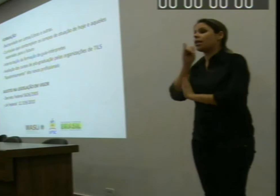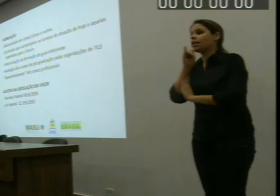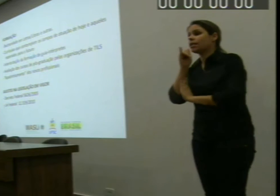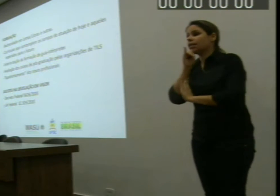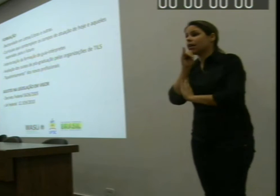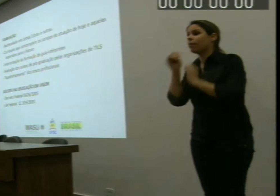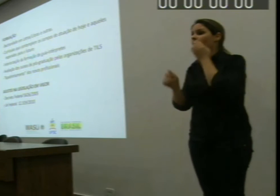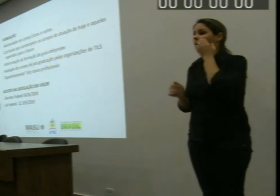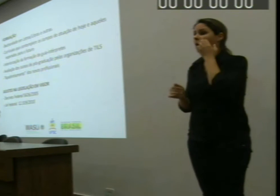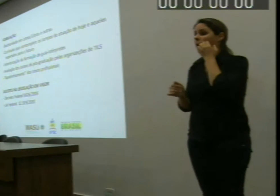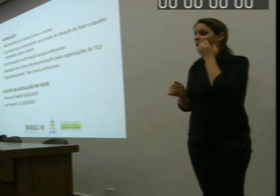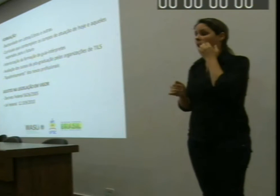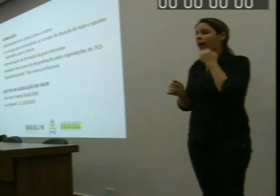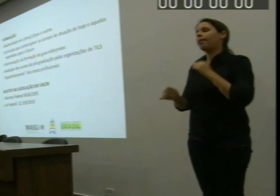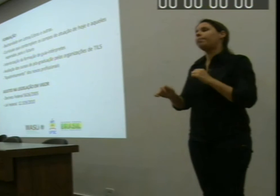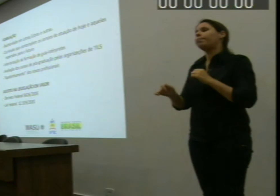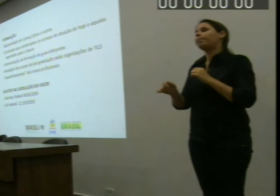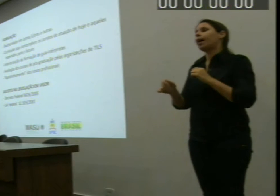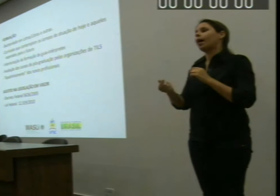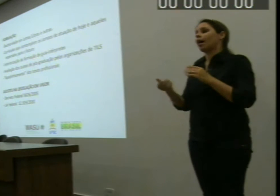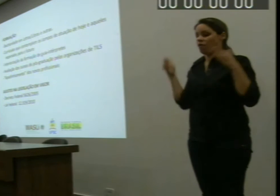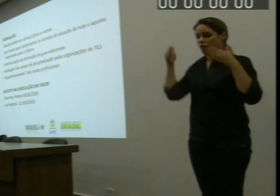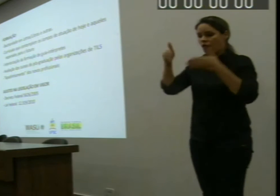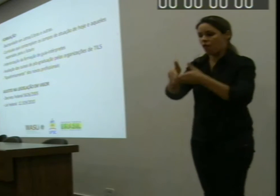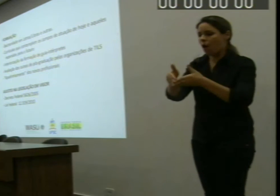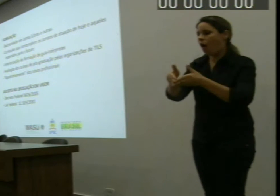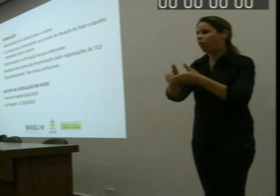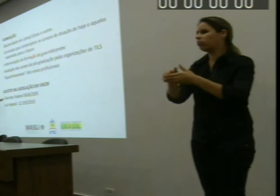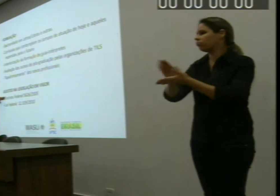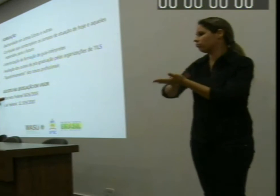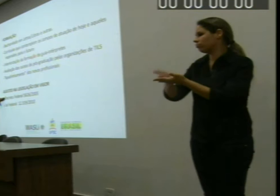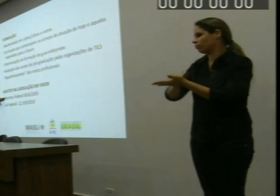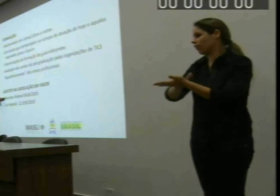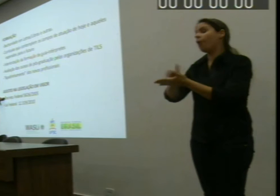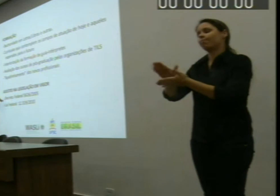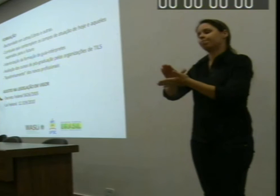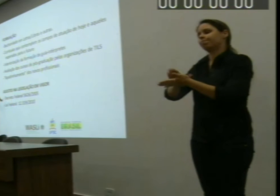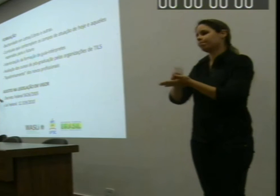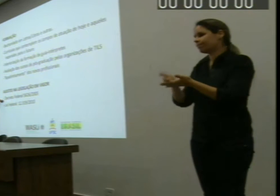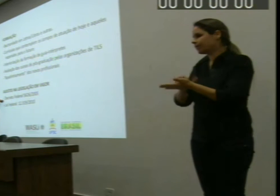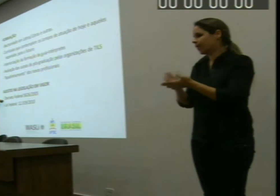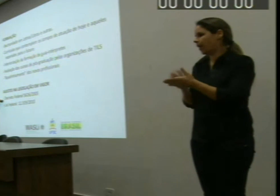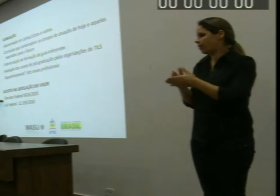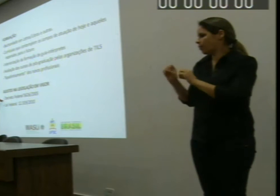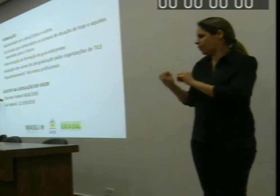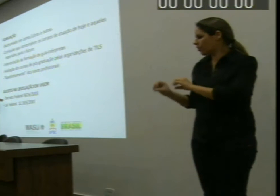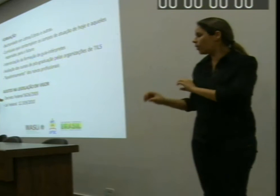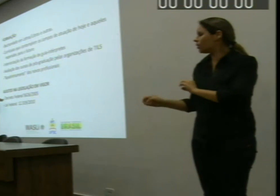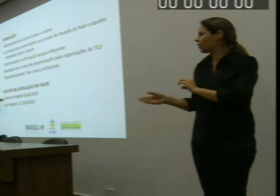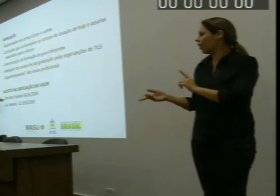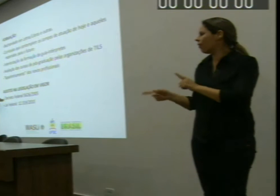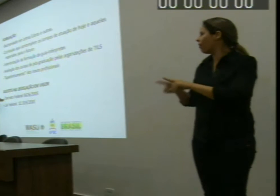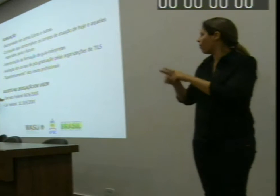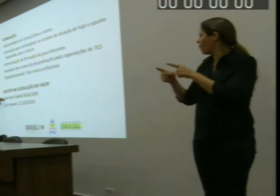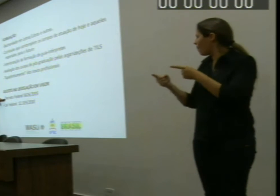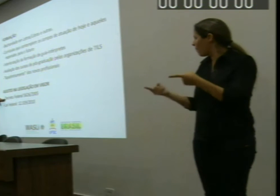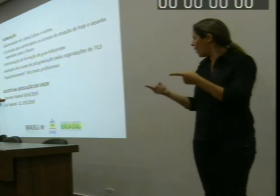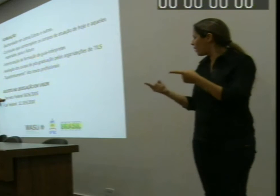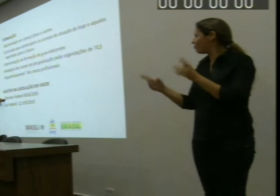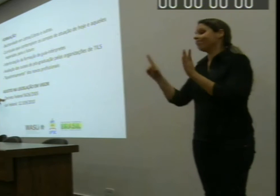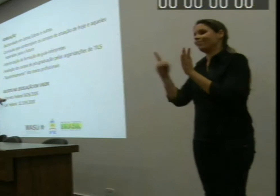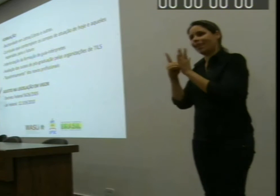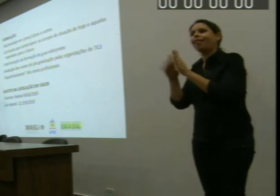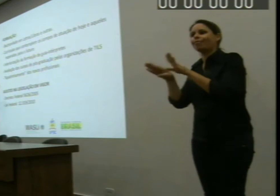trabalham muito além das escolas eh como o decreto também focou muito em escola o decreto bas